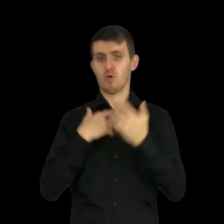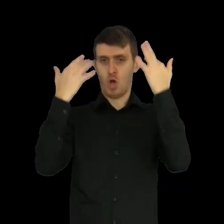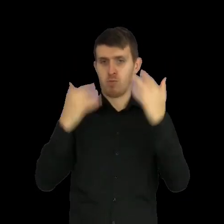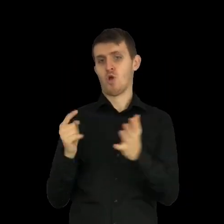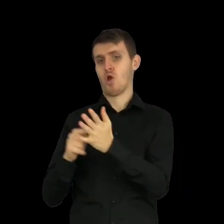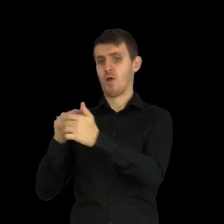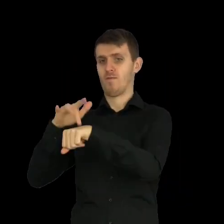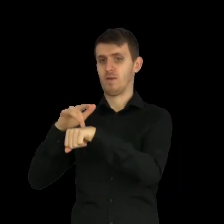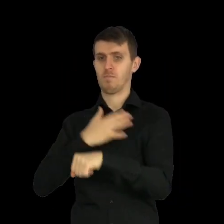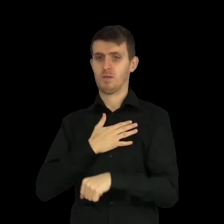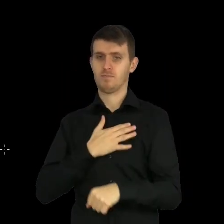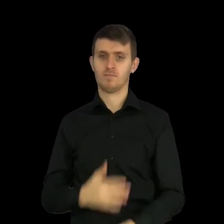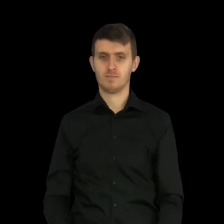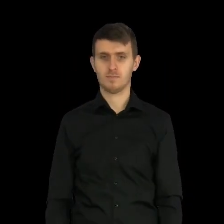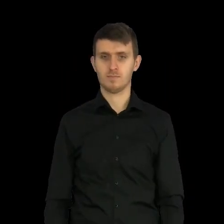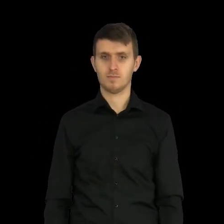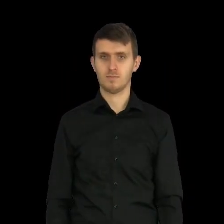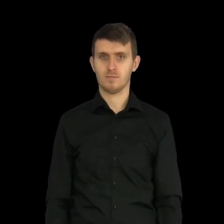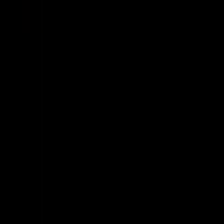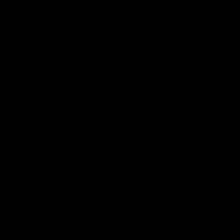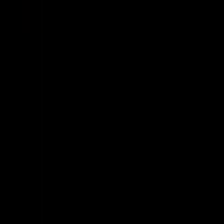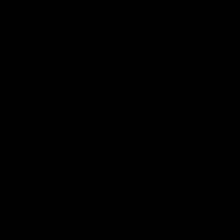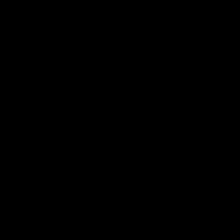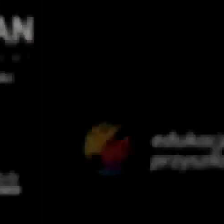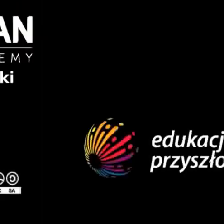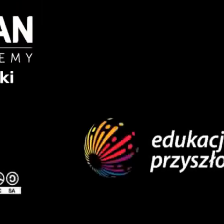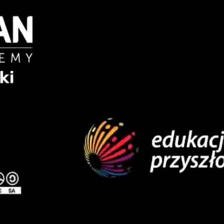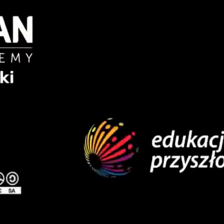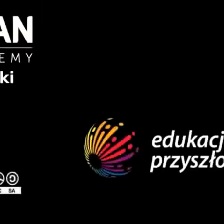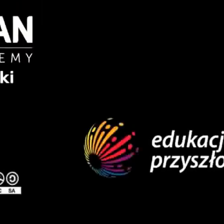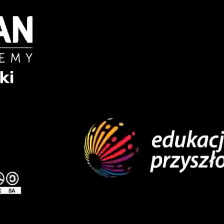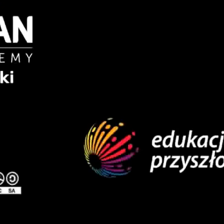a równego 7 i b równego minus 4. zatem Dziękuję